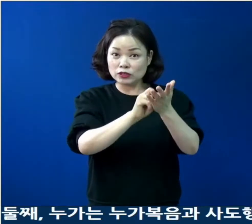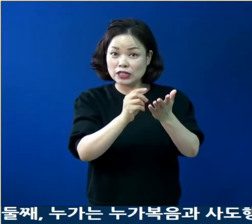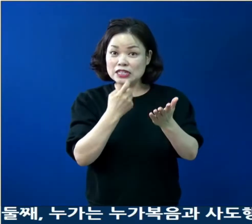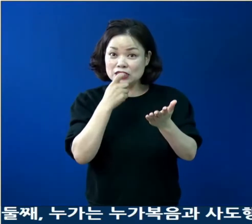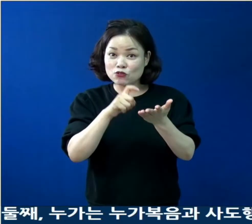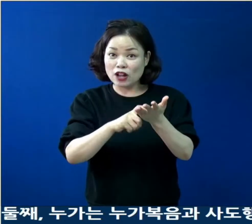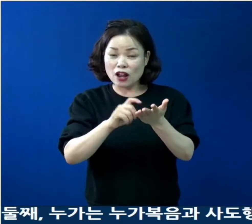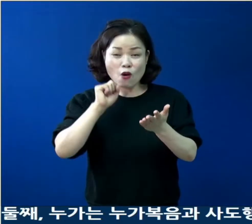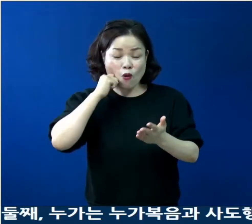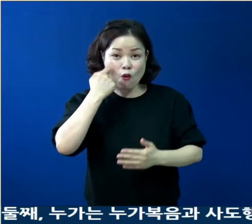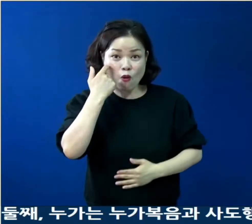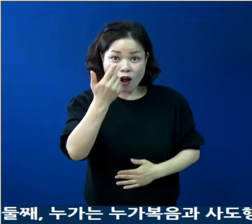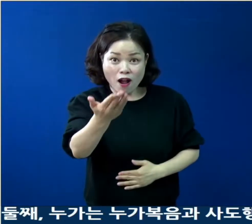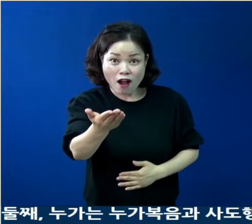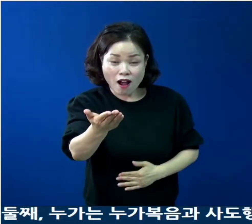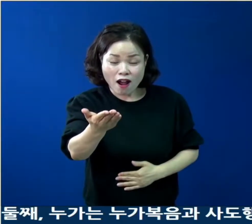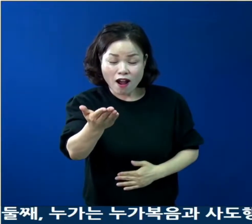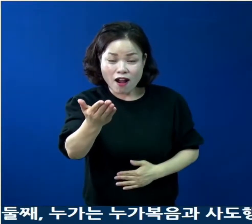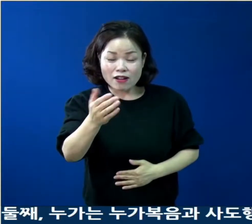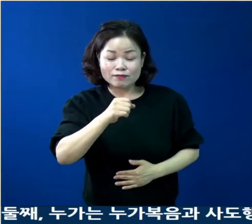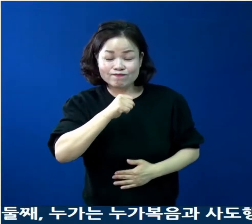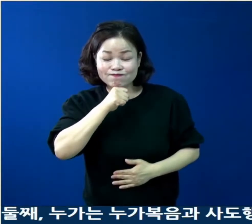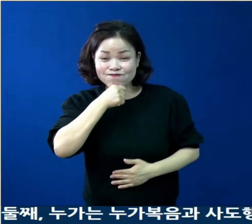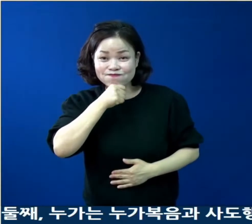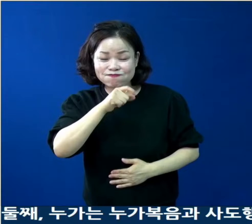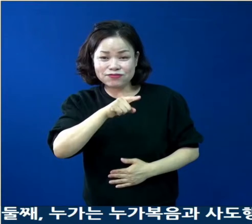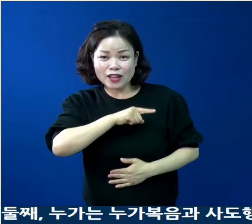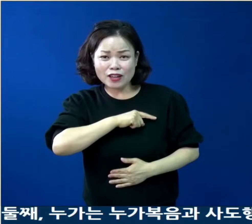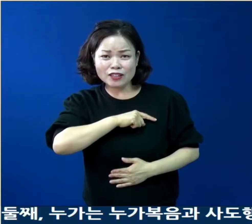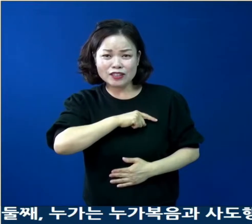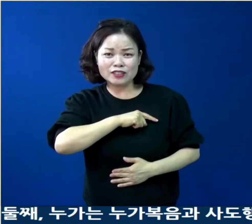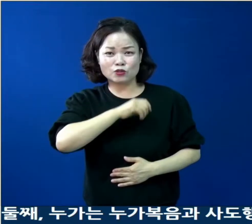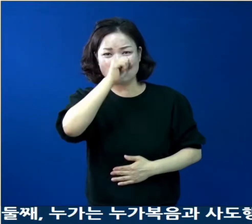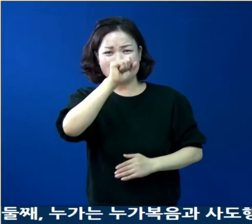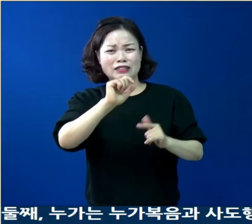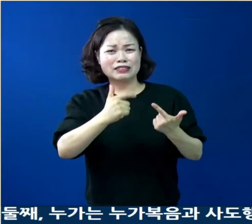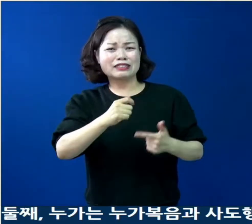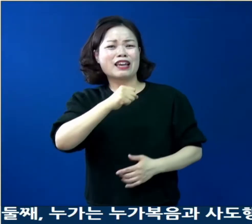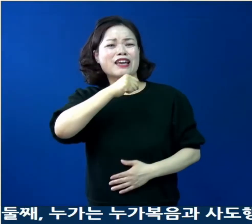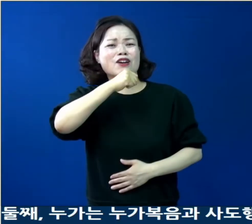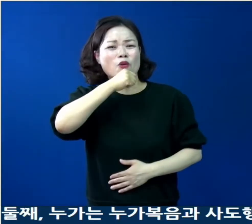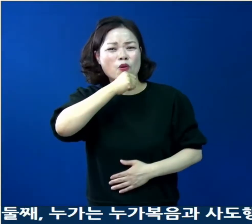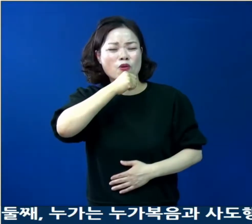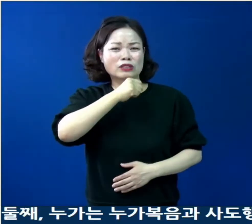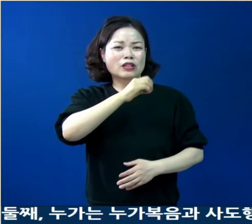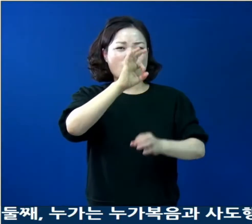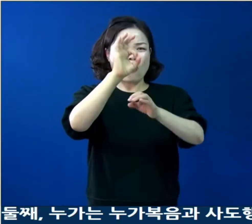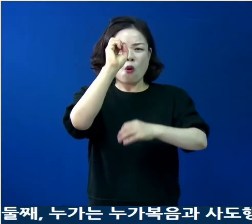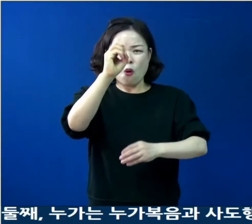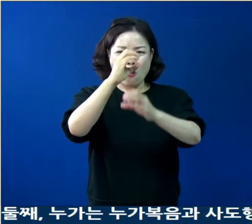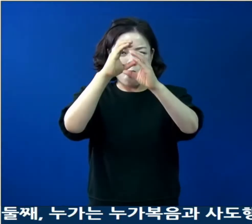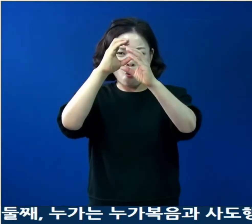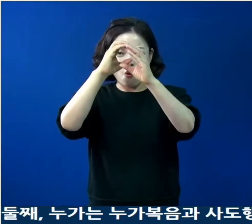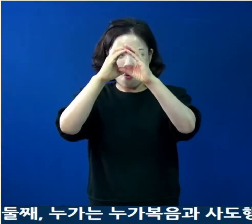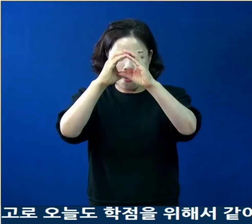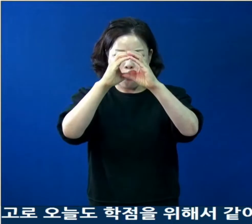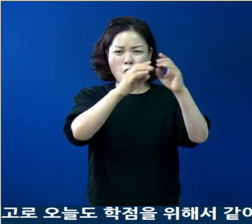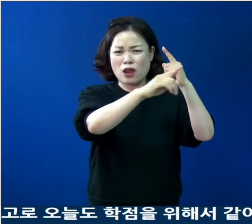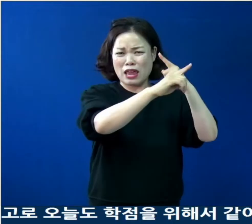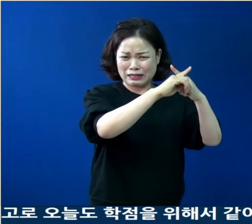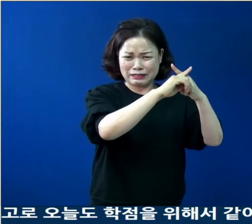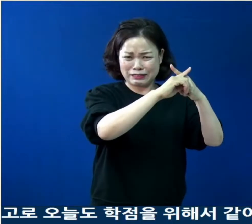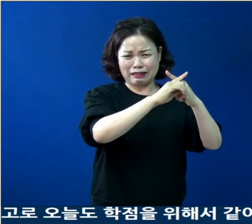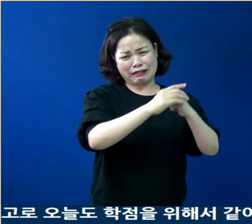어려울 것 같습니까? 성적 젤로 안 나오는 게 OX 문제입니다. 까리해요. 저는 뭐 그렇게